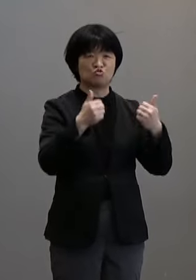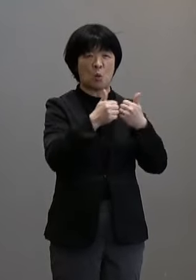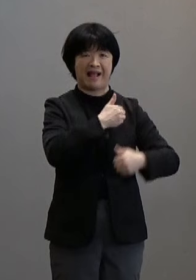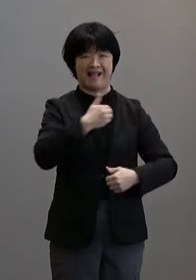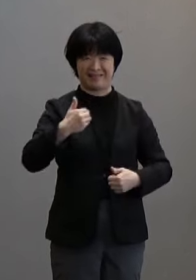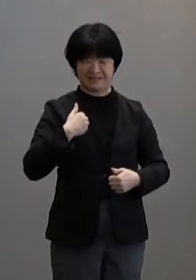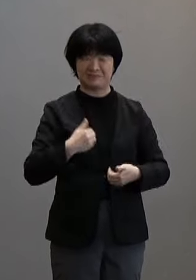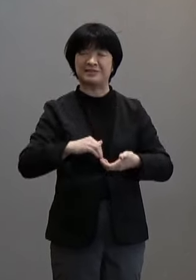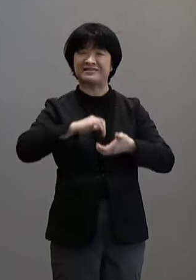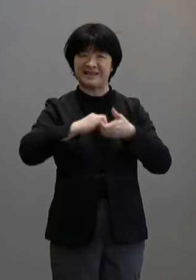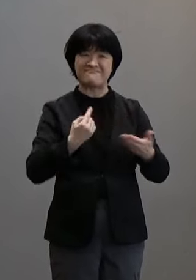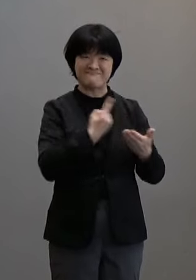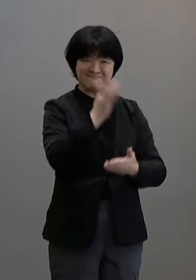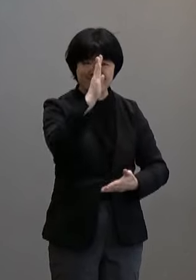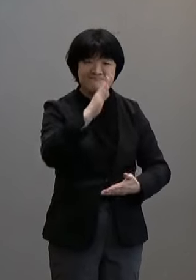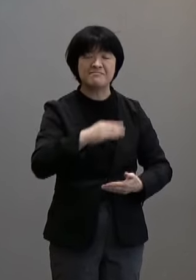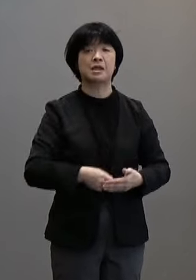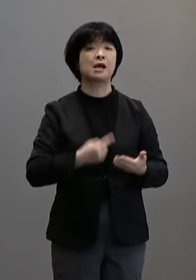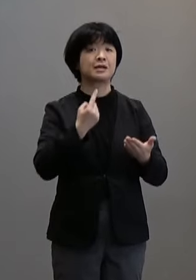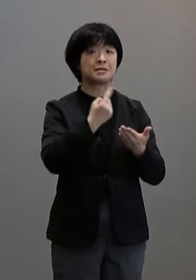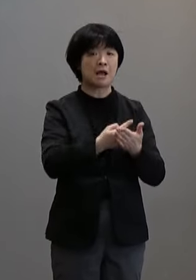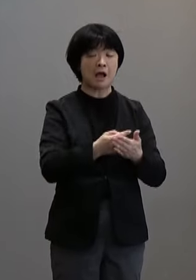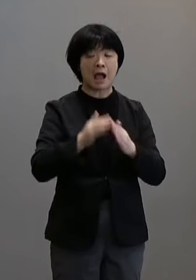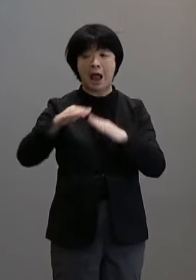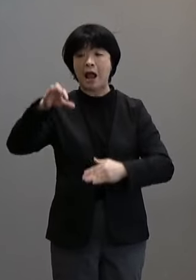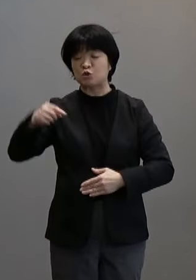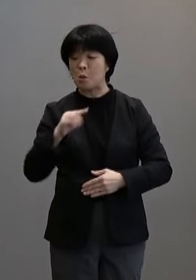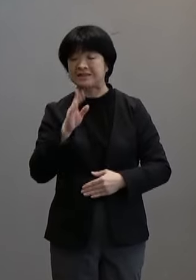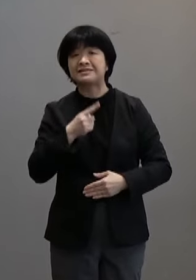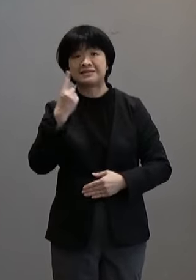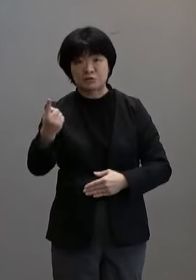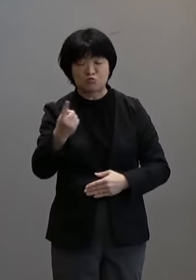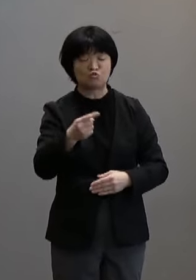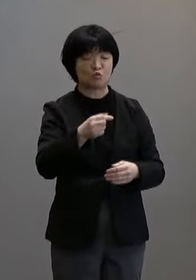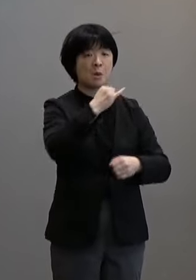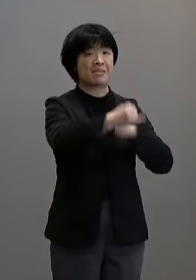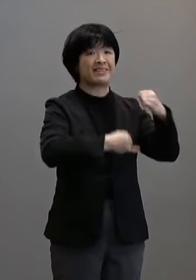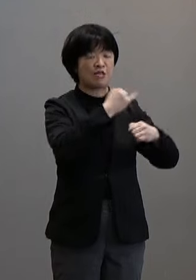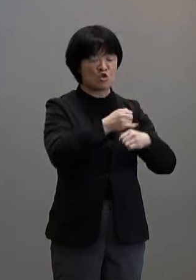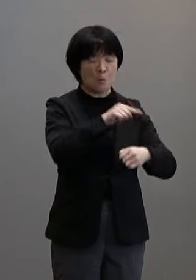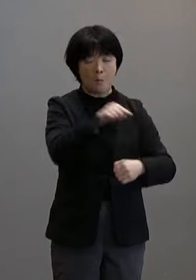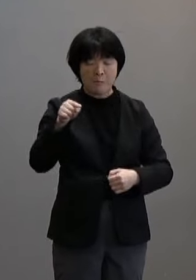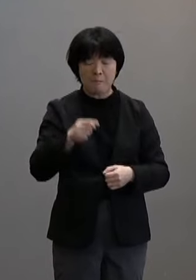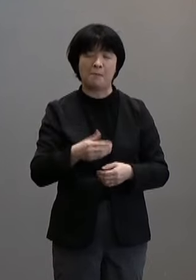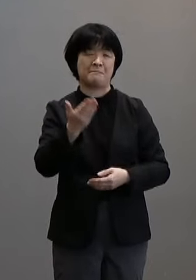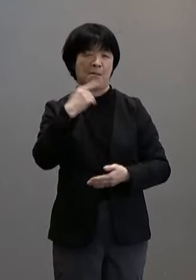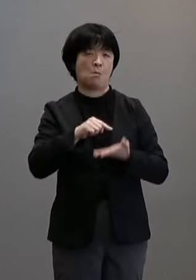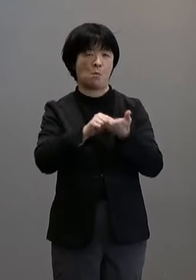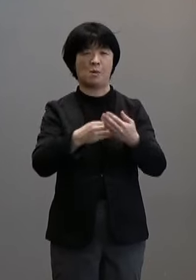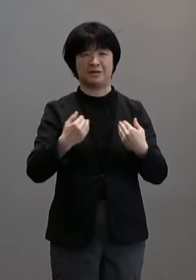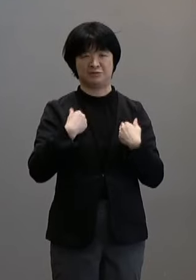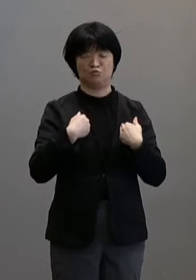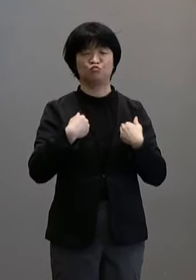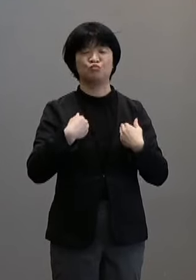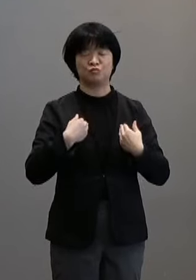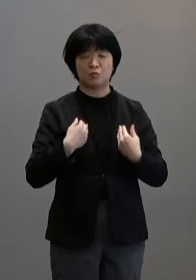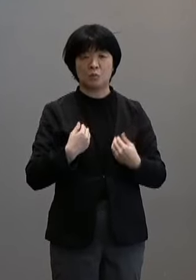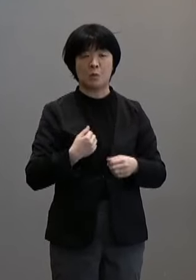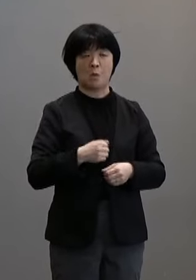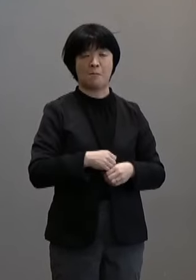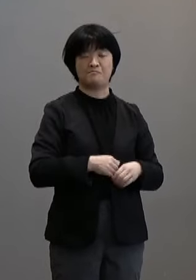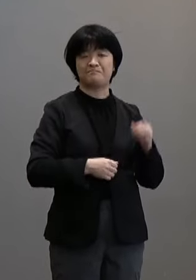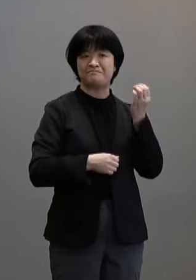ください。参加はリアル、オンライン双方とも事前申し込みとなります。なお、メタバース空間では通常入ることができ